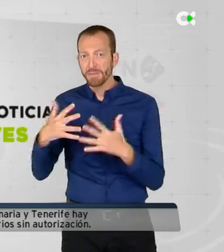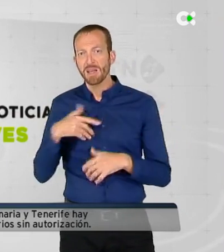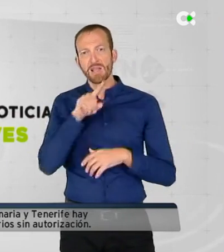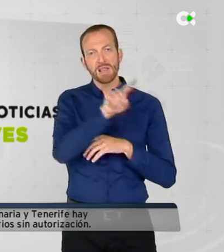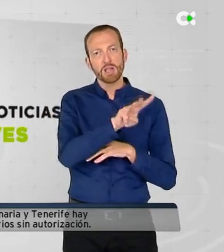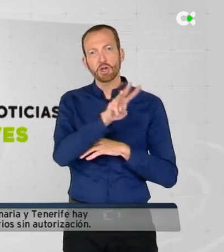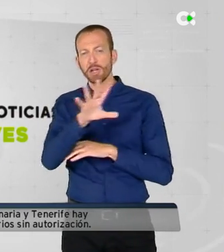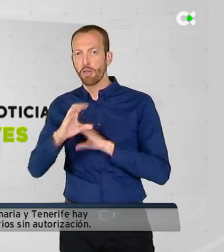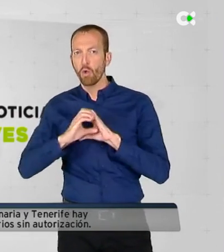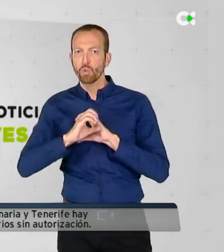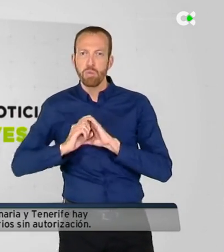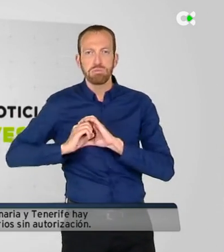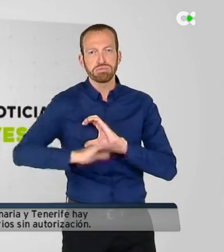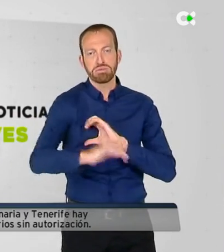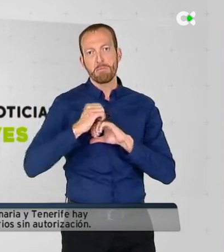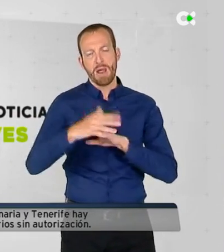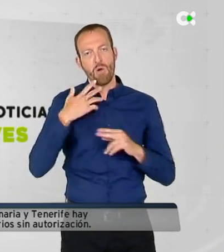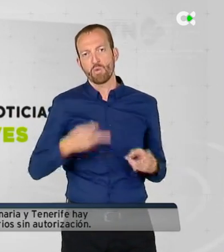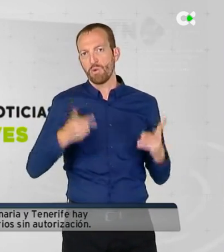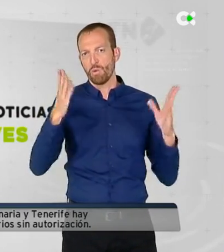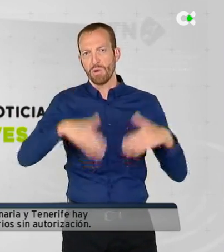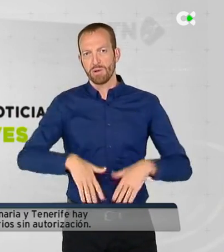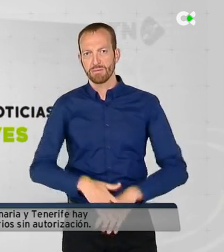135 emisarios sin autorización.